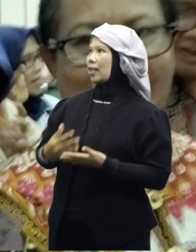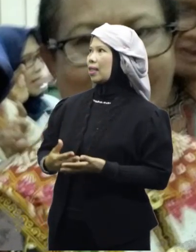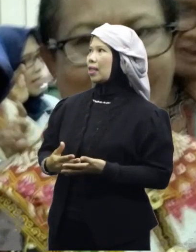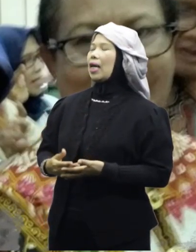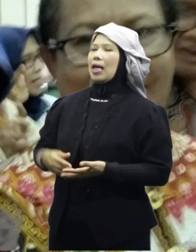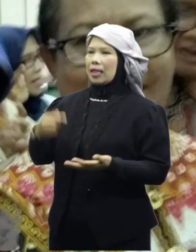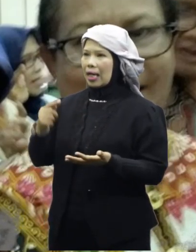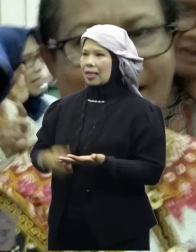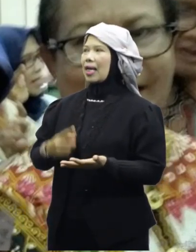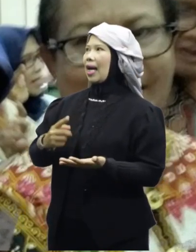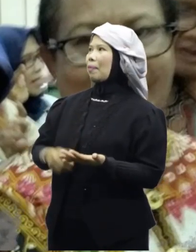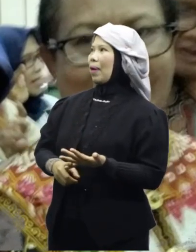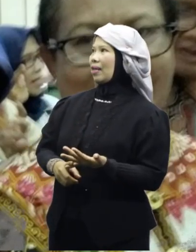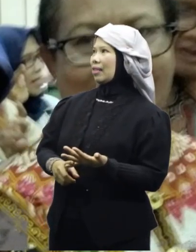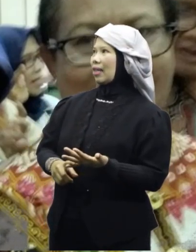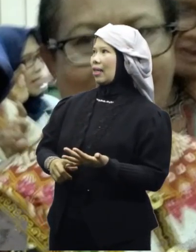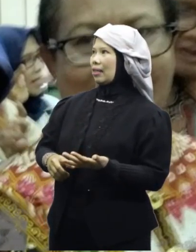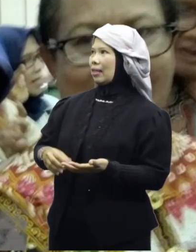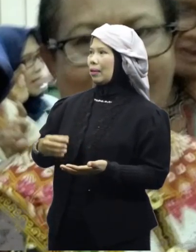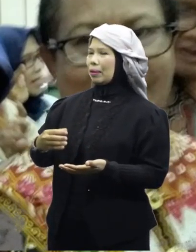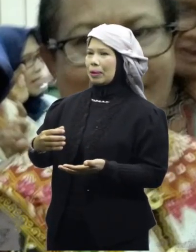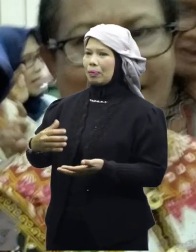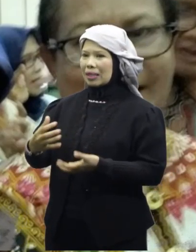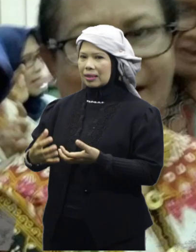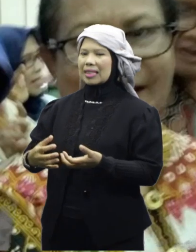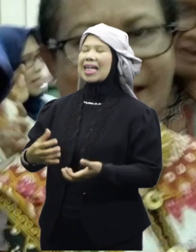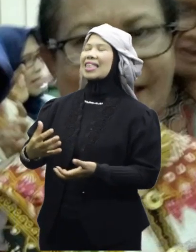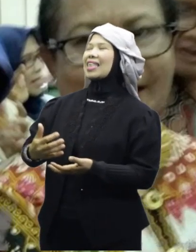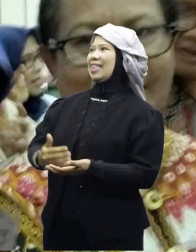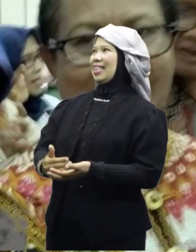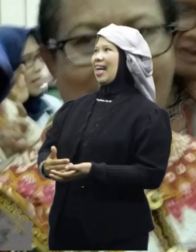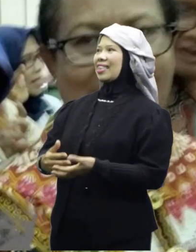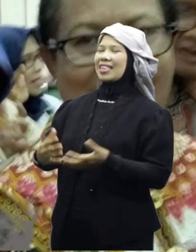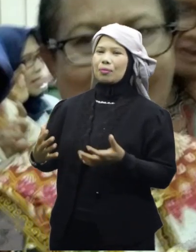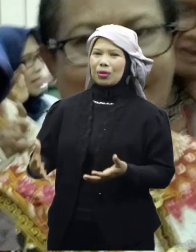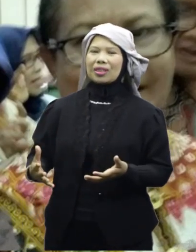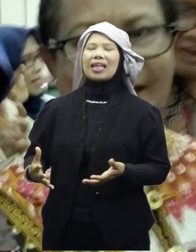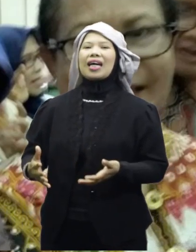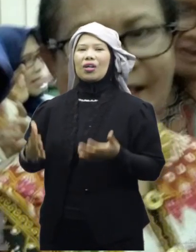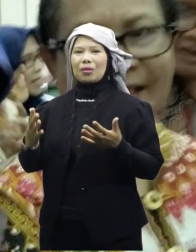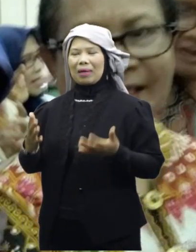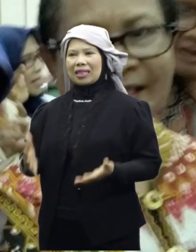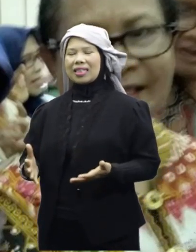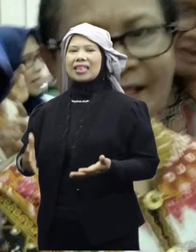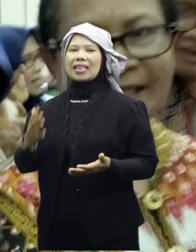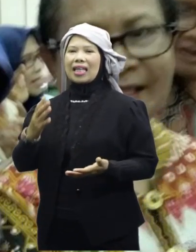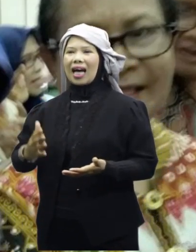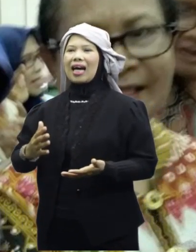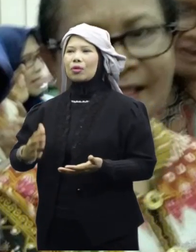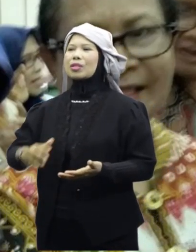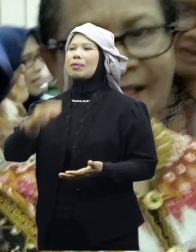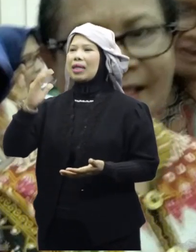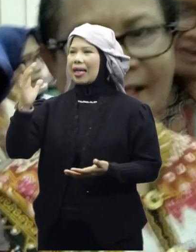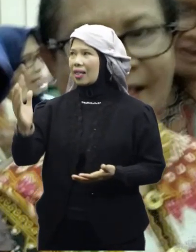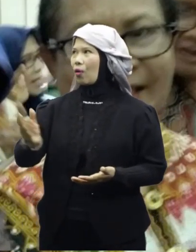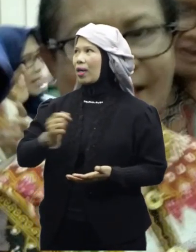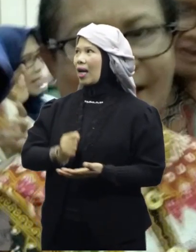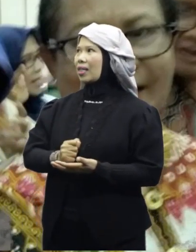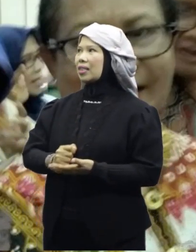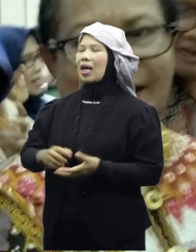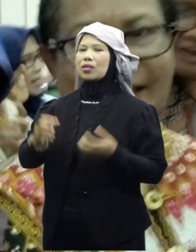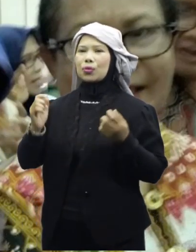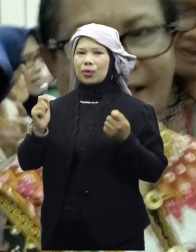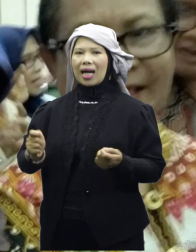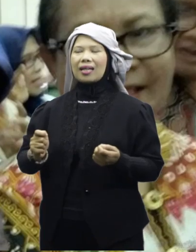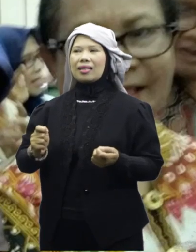kerjakan sendiri. Pastinya. Dengan cara apa kita mensiasati hal tersebut? Betul, betul. Otomatis kita harus nge-hire